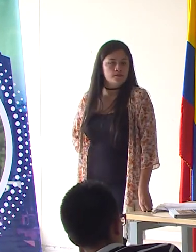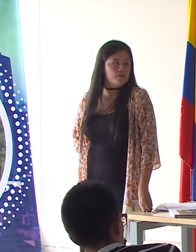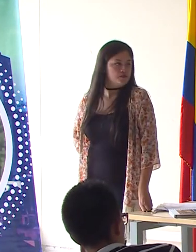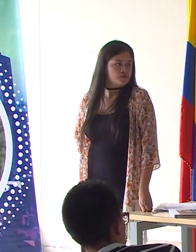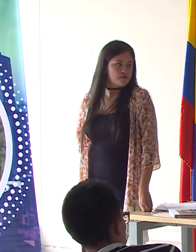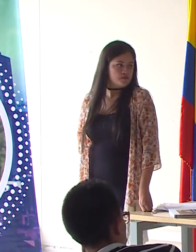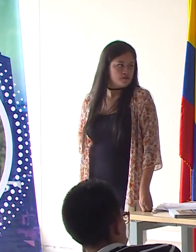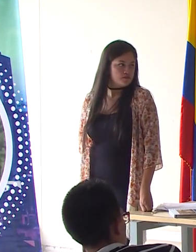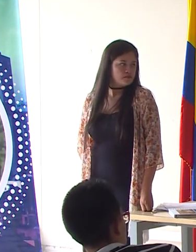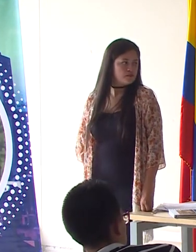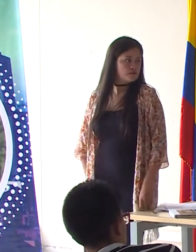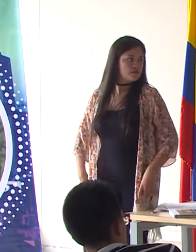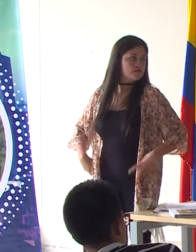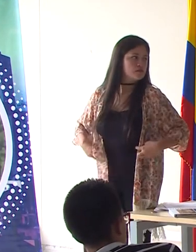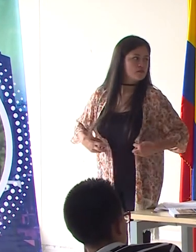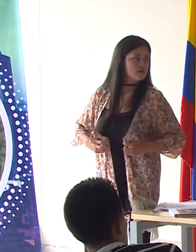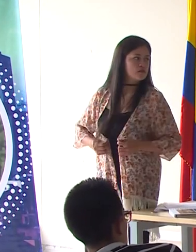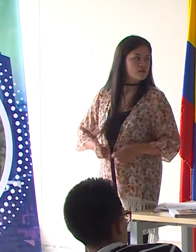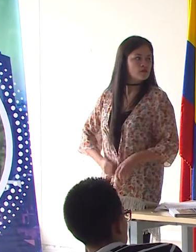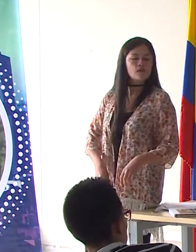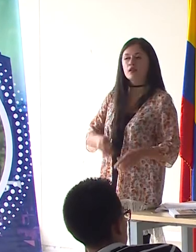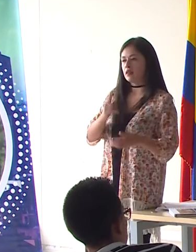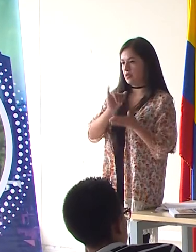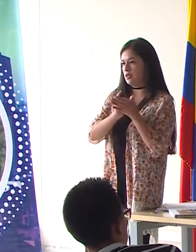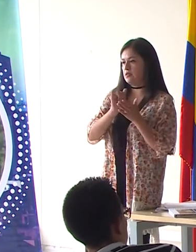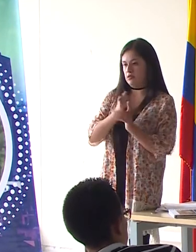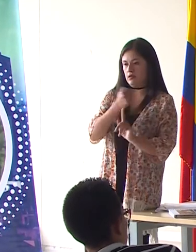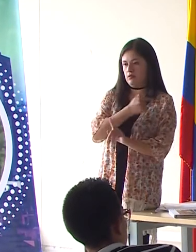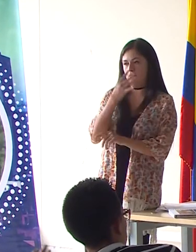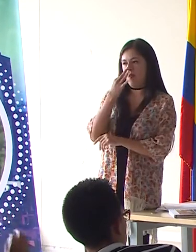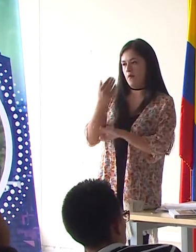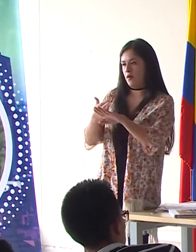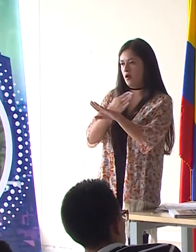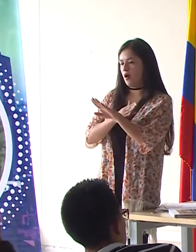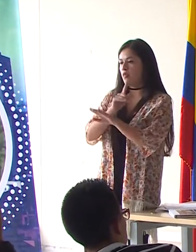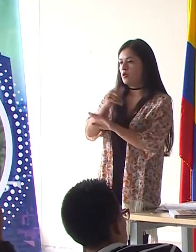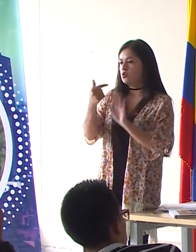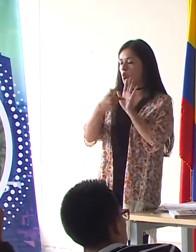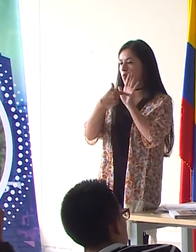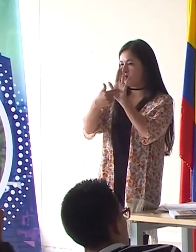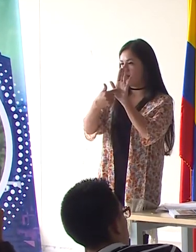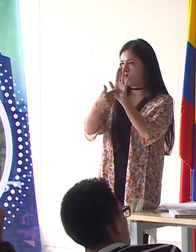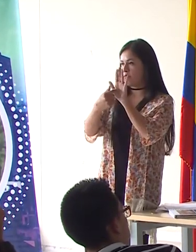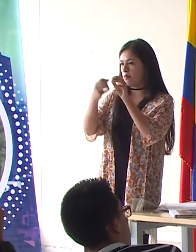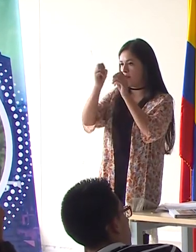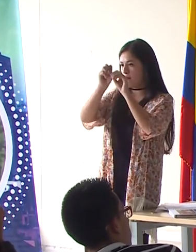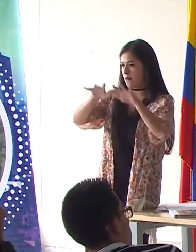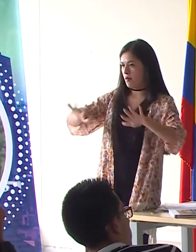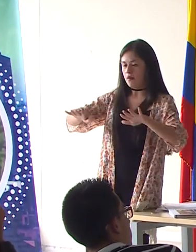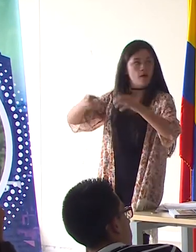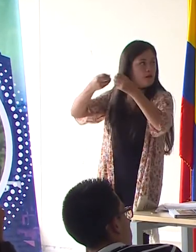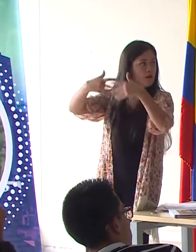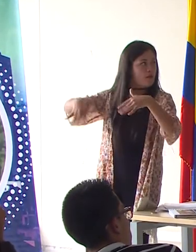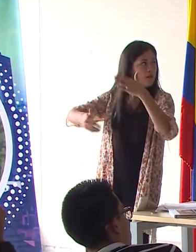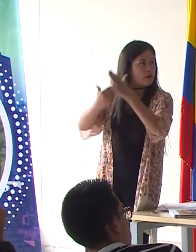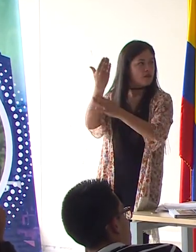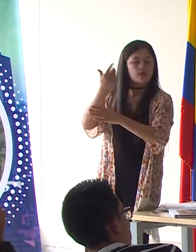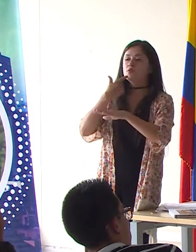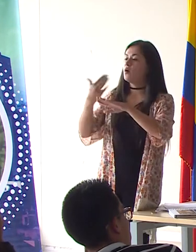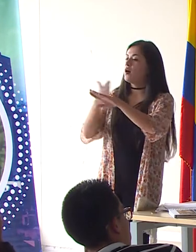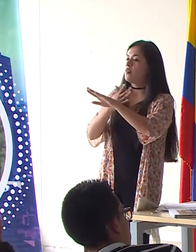el profe mismo lo ponía en su mapa el que inició su presentación el distrito